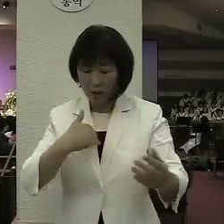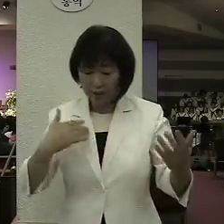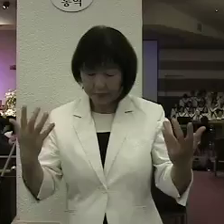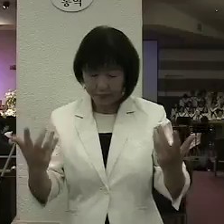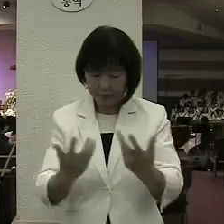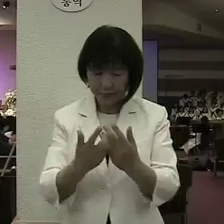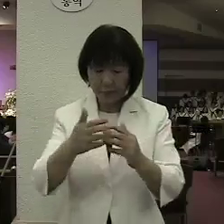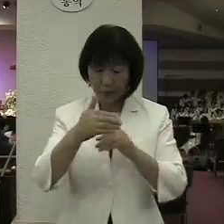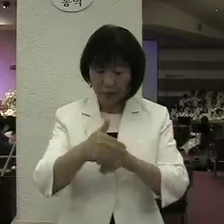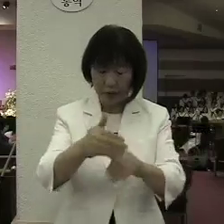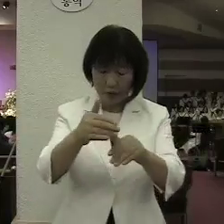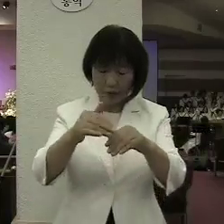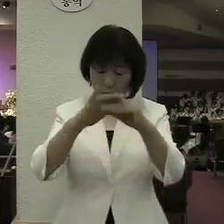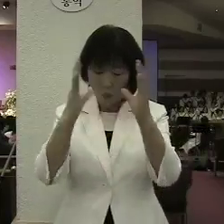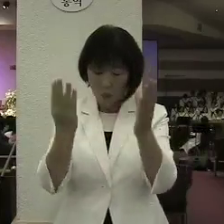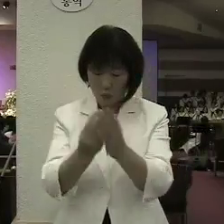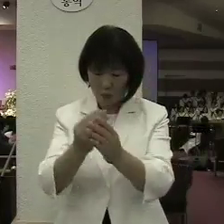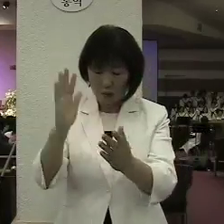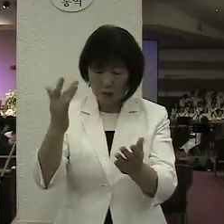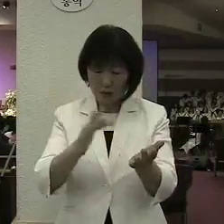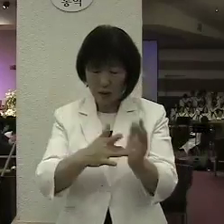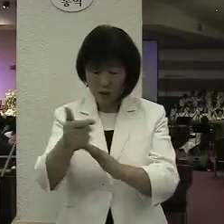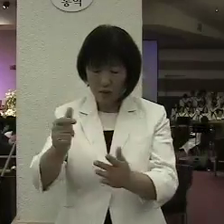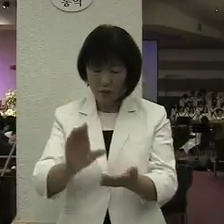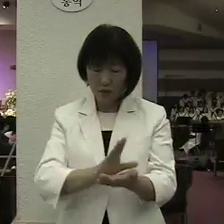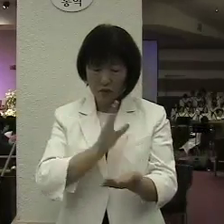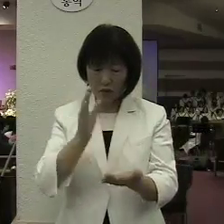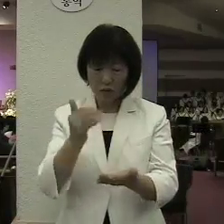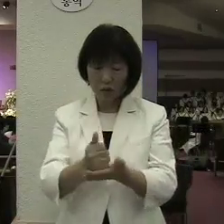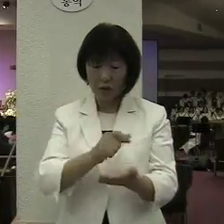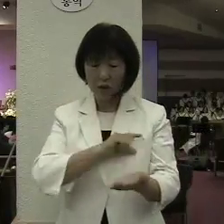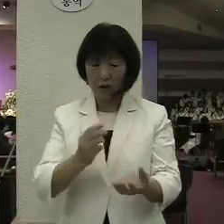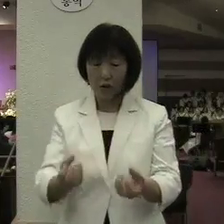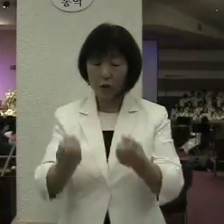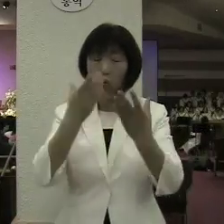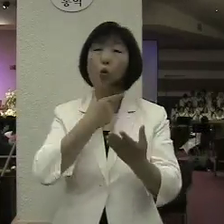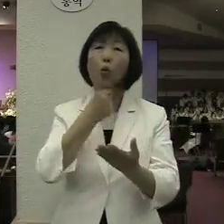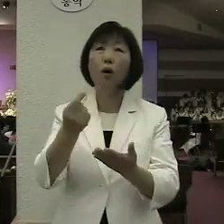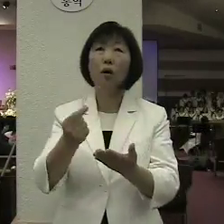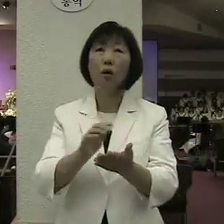도리어 주님 앞에 담대하게 기도할 때이고 새 노래로 찬양할 때이고,